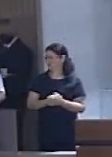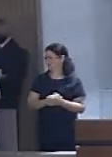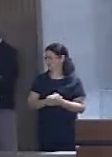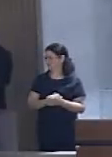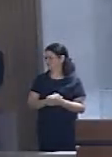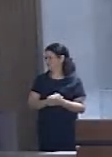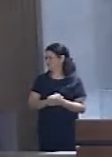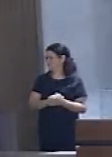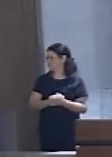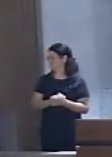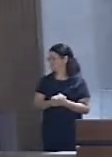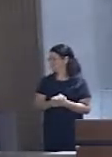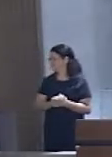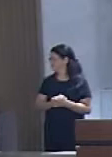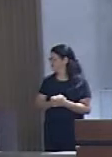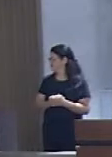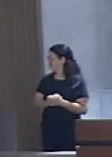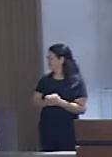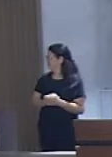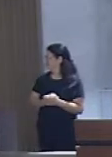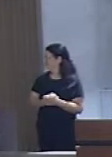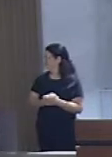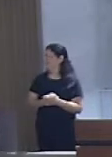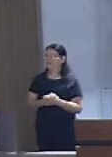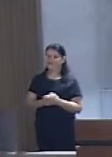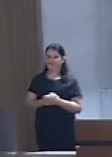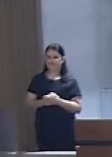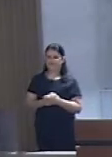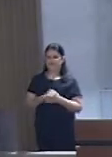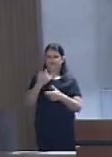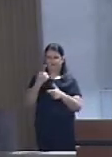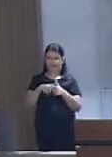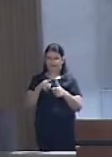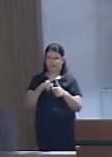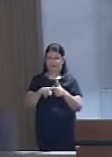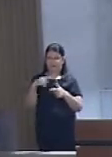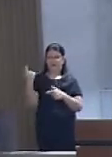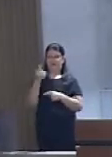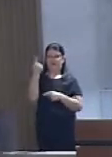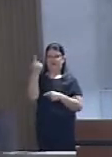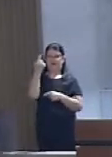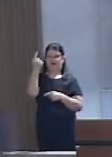Valeu, Bonifácio. Madeira de leite. Aquele velho problema de altura aqui.